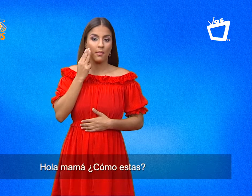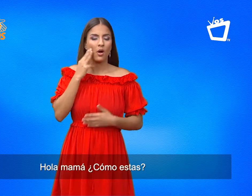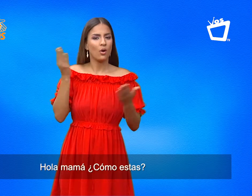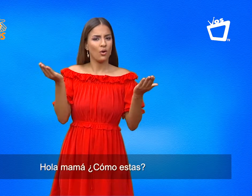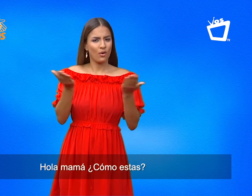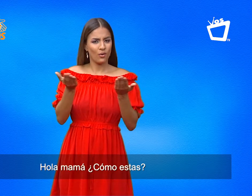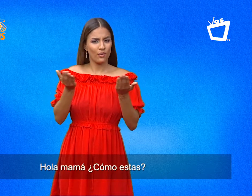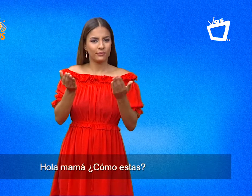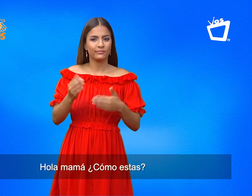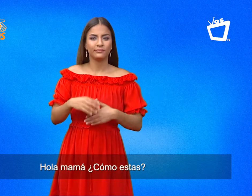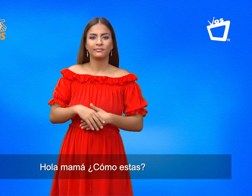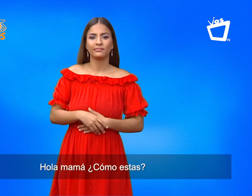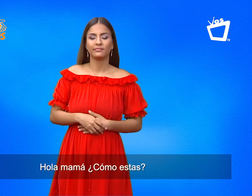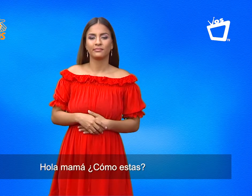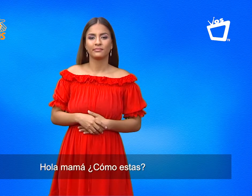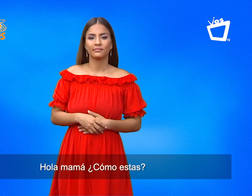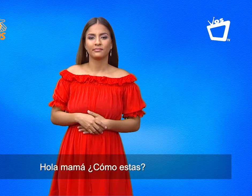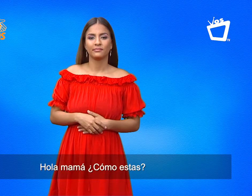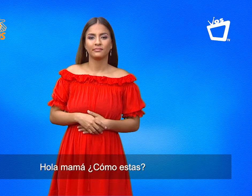hola mamá cómo estás